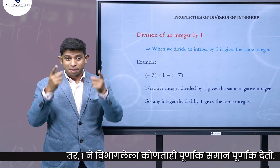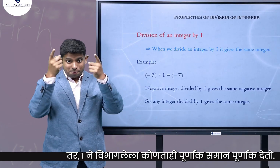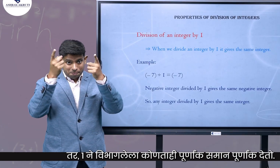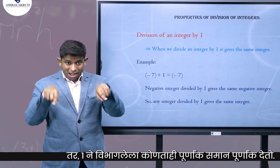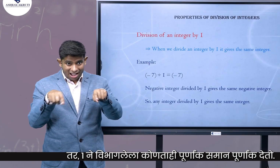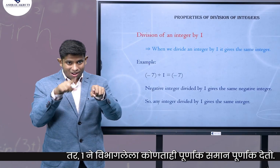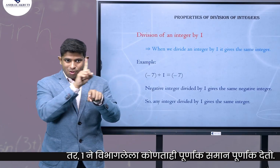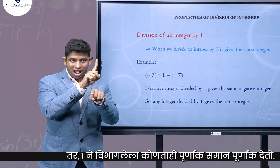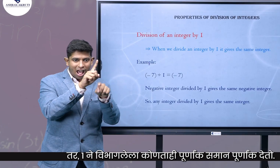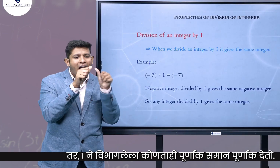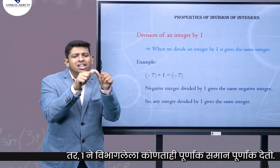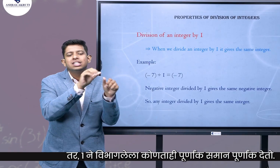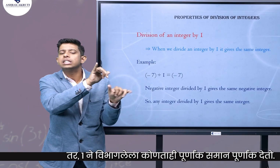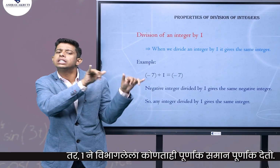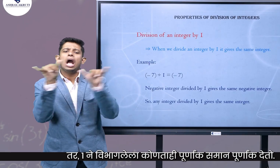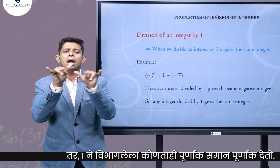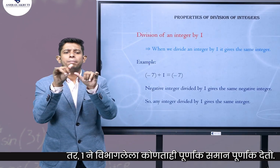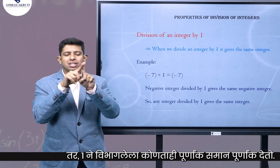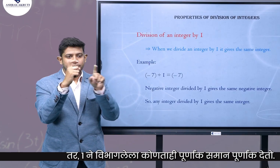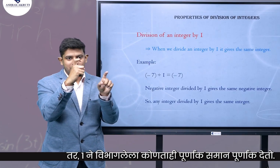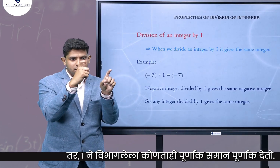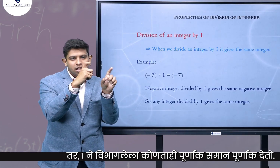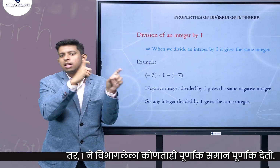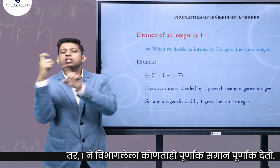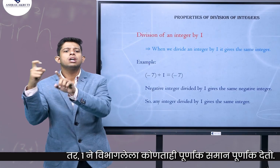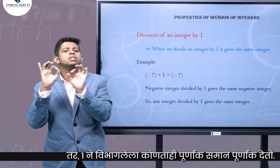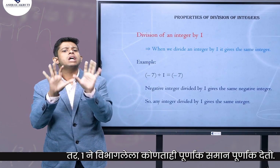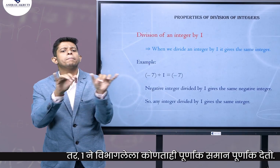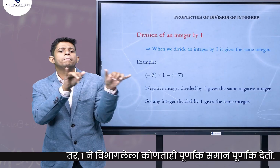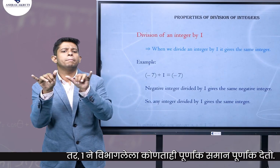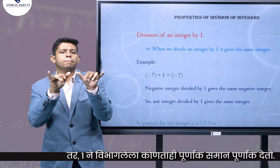तर 1 ने विभागलेले कोणतेही पूर्णांक समान पूर्णांक देतो.